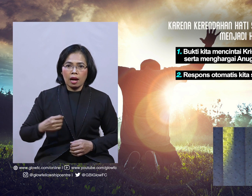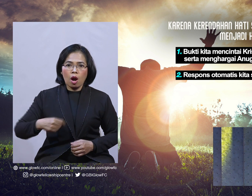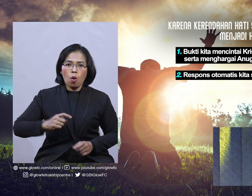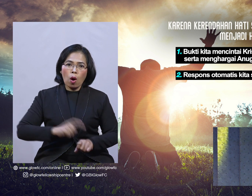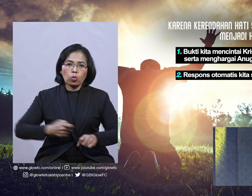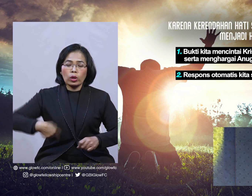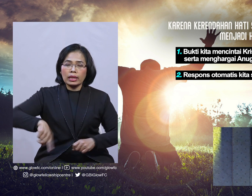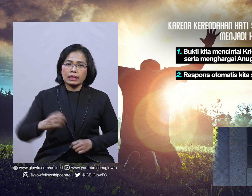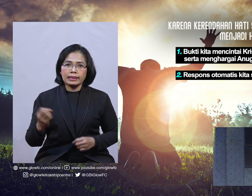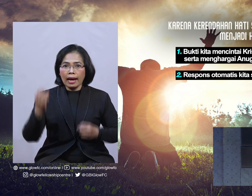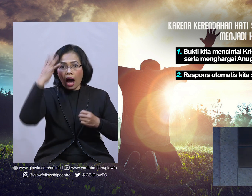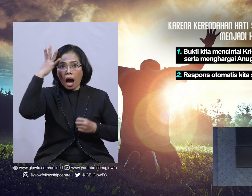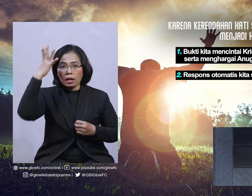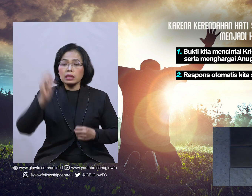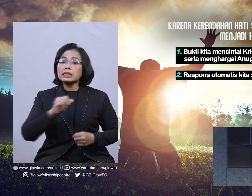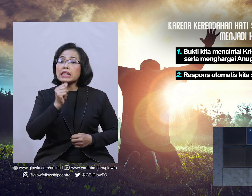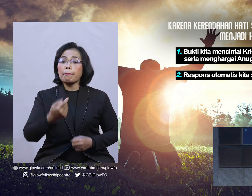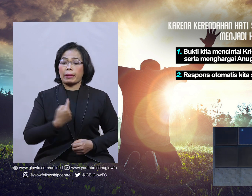kita